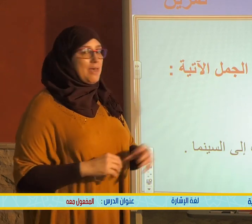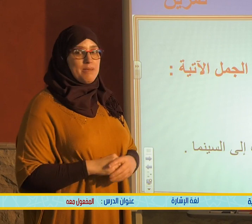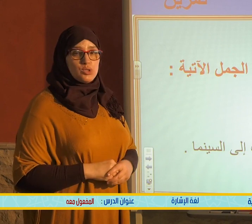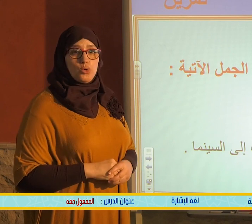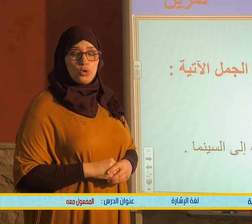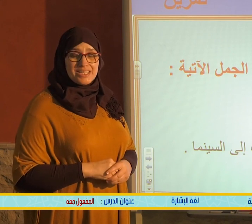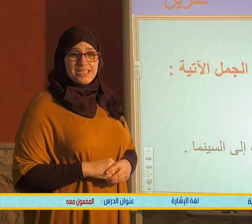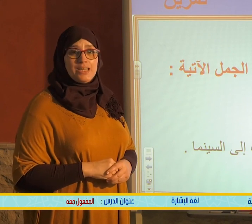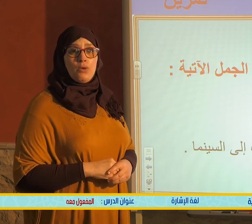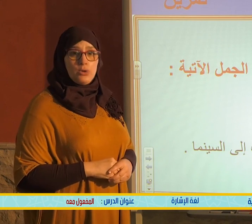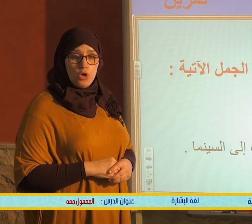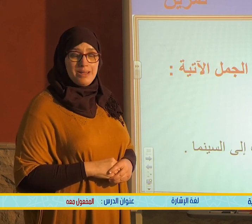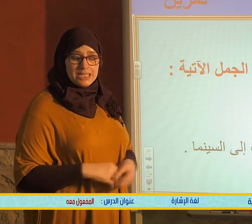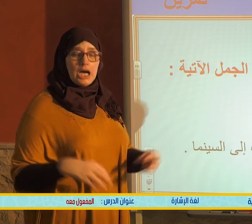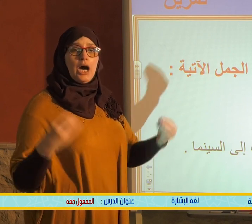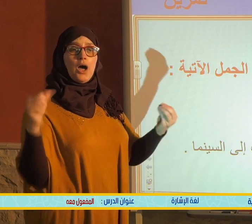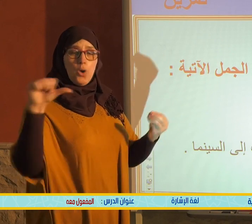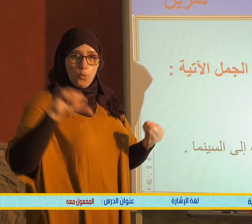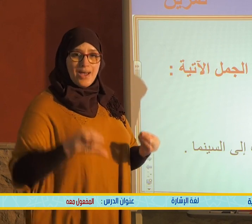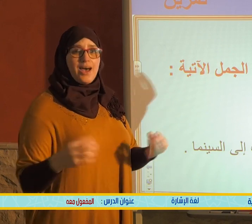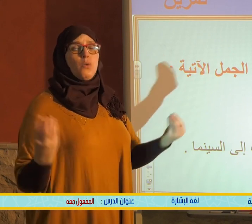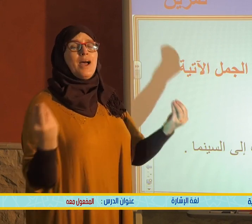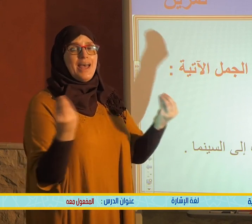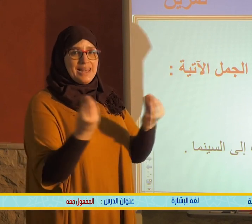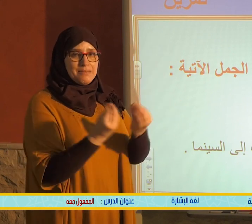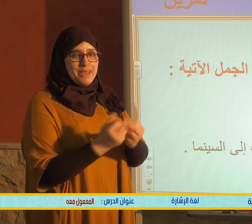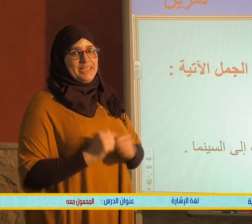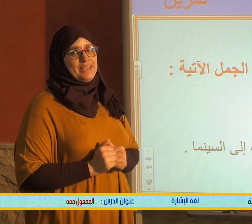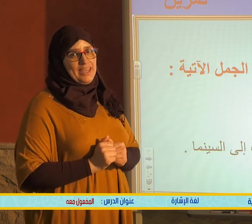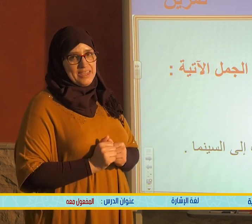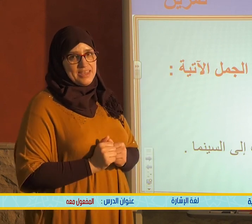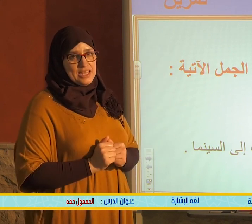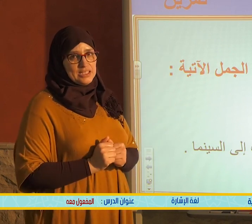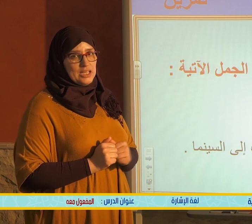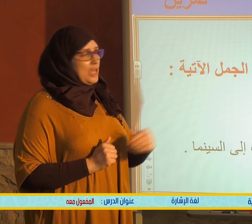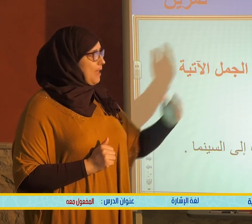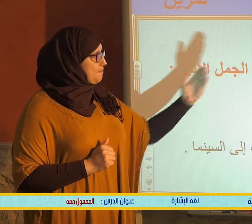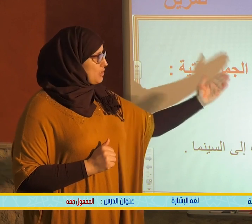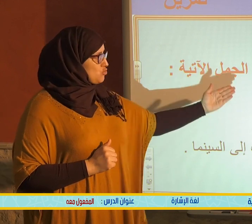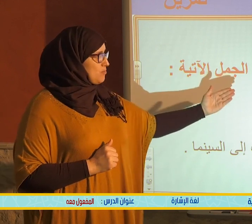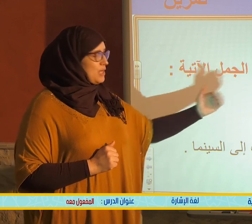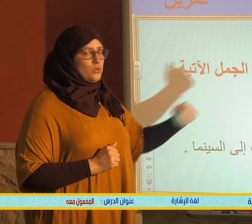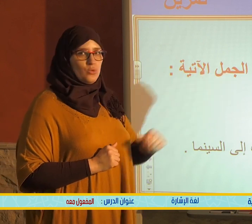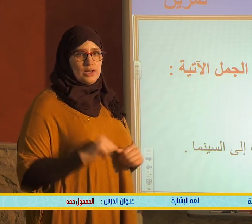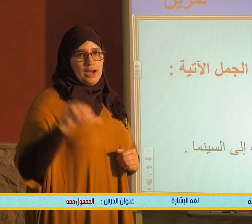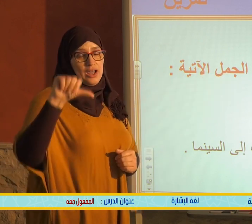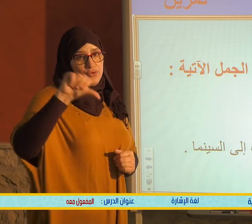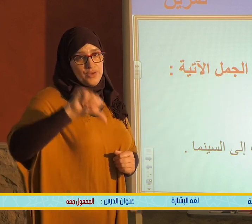نامت أختي ولعبتها واو المعية كذلك. أما الجملة الأولى